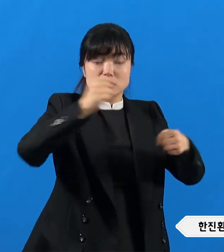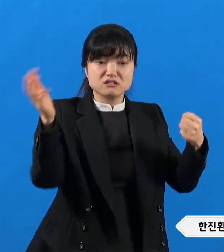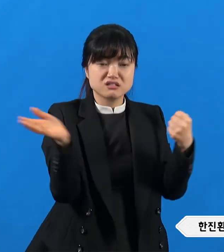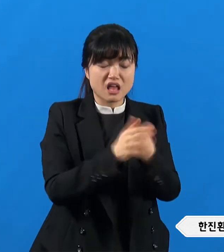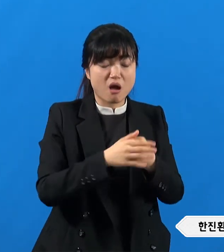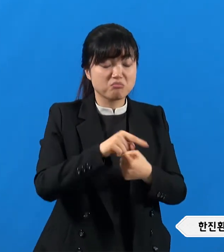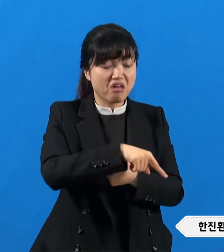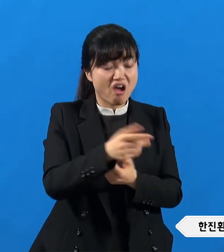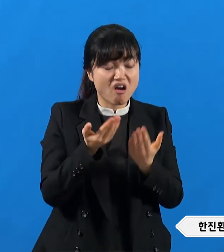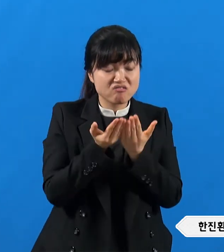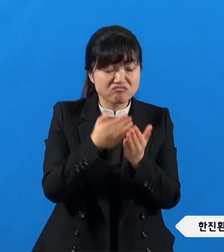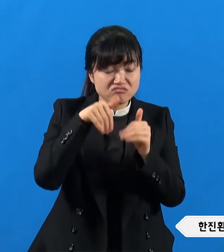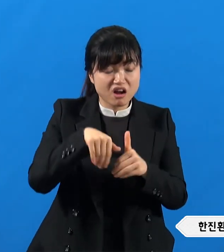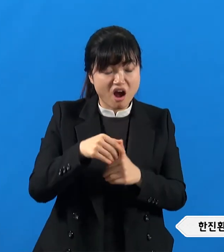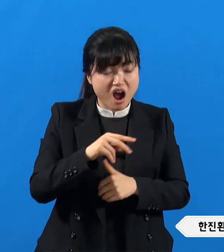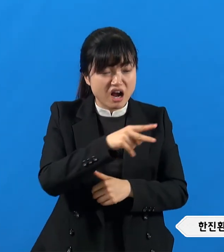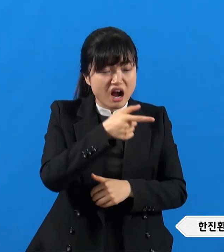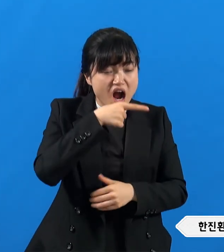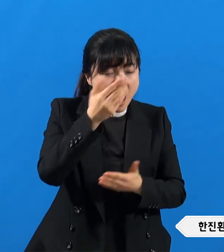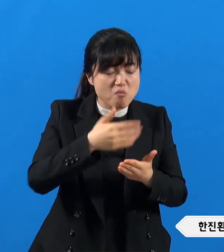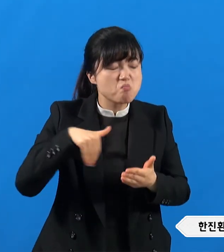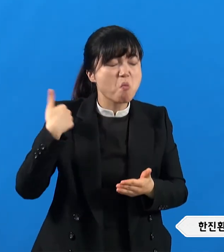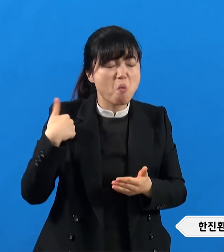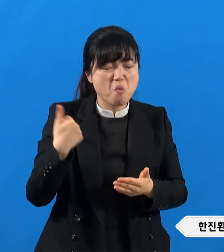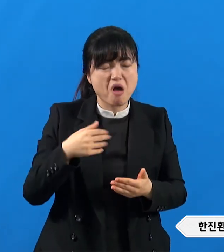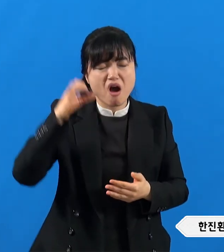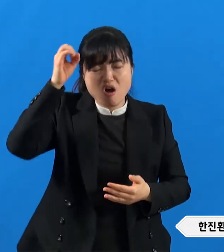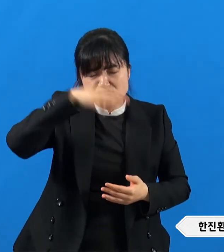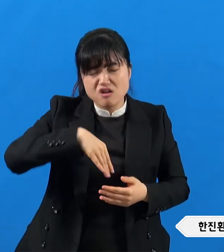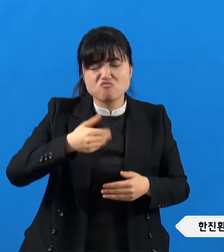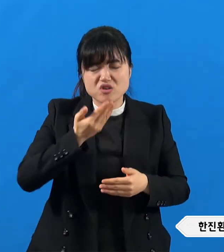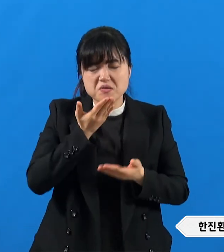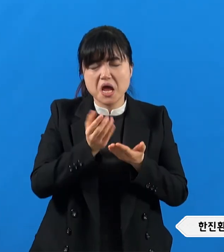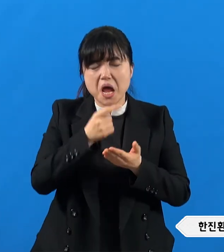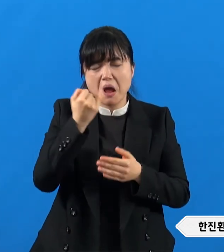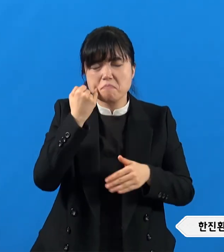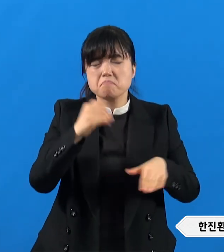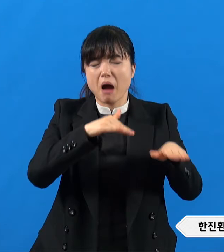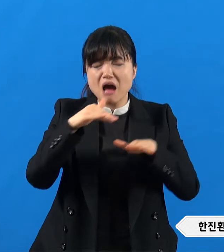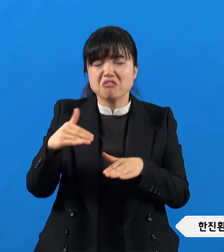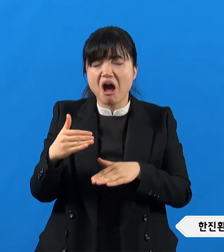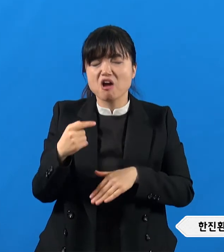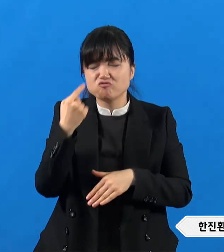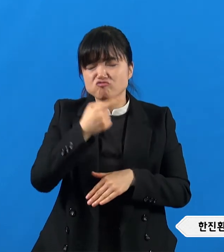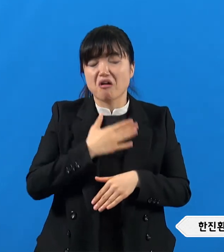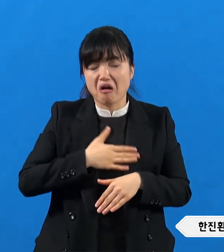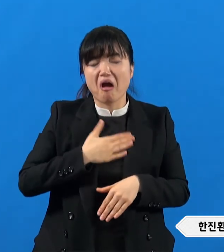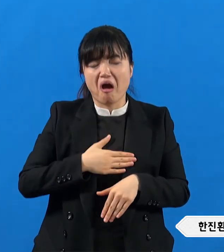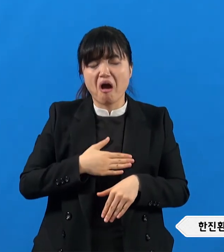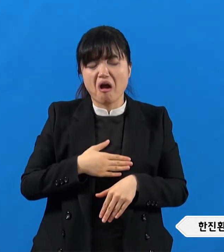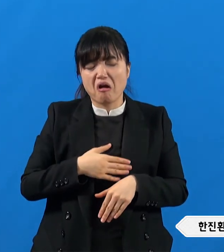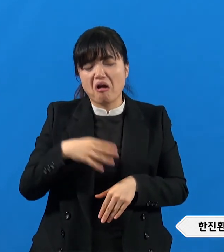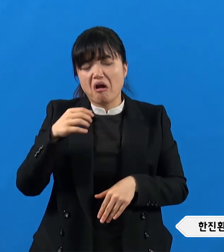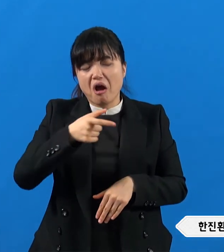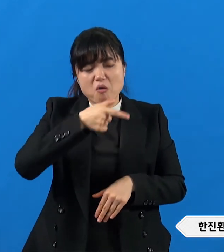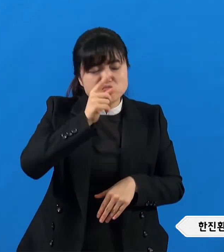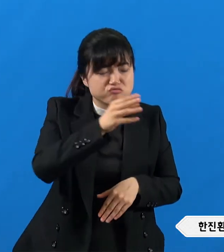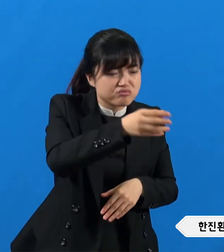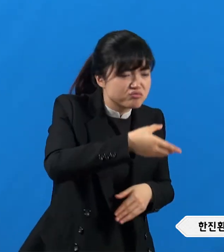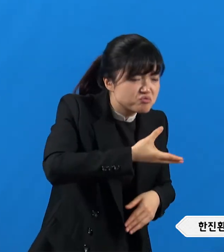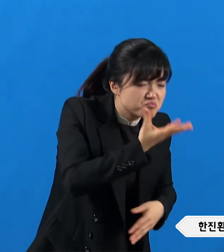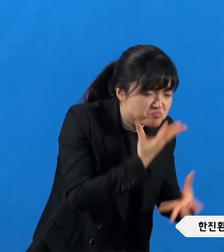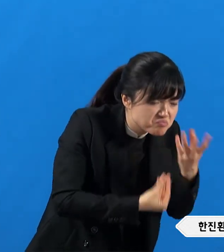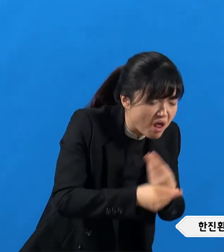강인 줄을 몰랐던 것입니다. 자기들은 여전히 지중해 바다 위에 있는 줄 알고 물을 떠다 마실 생각을